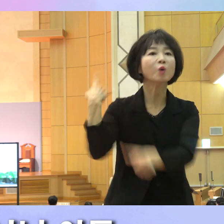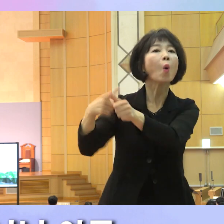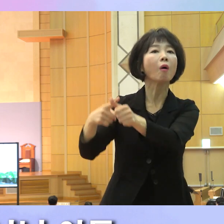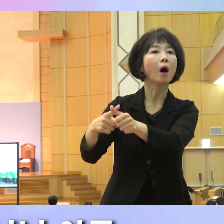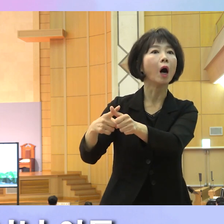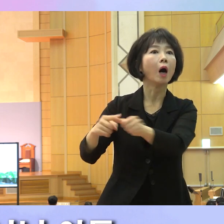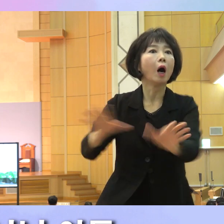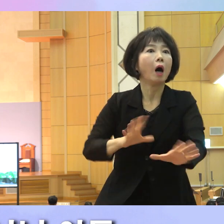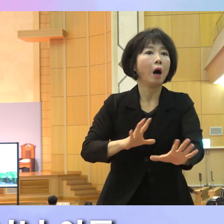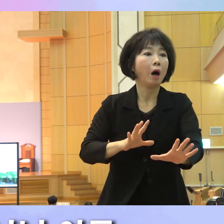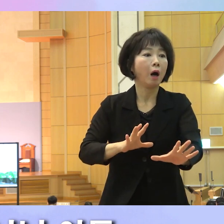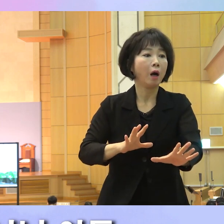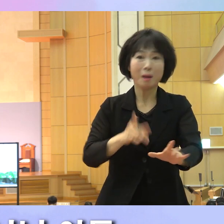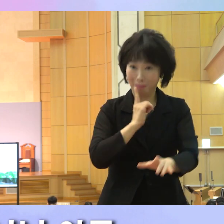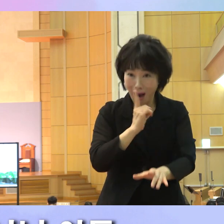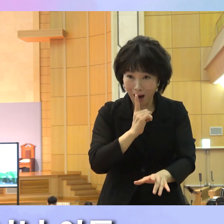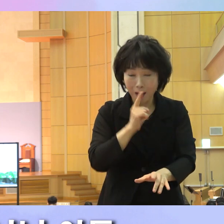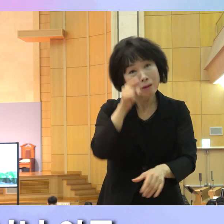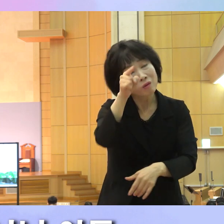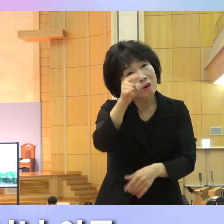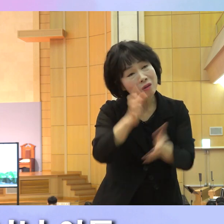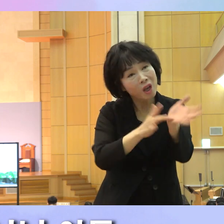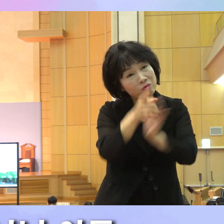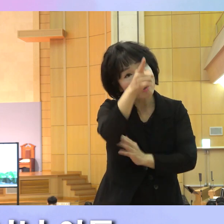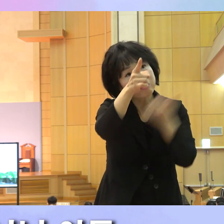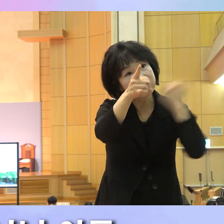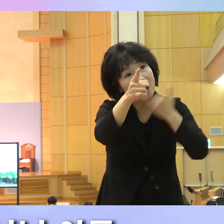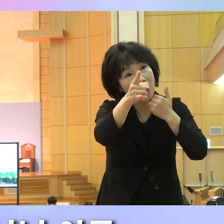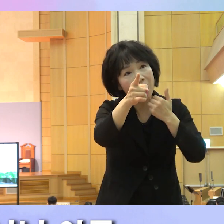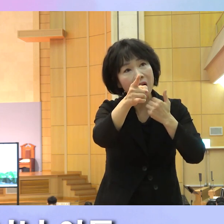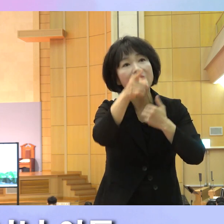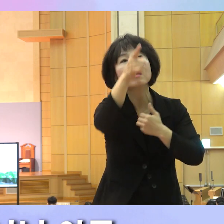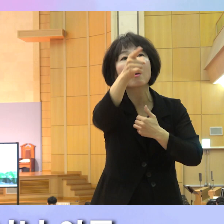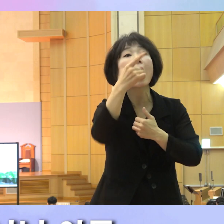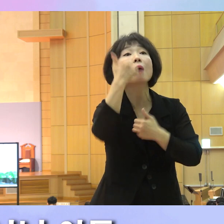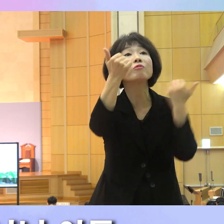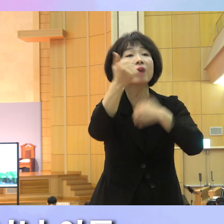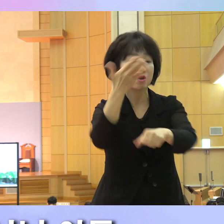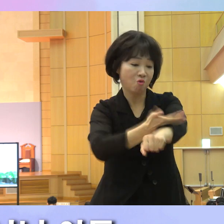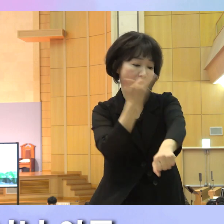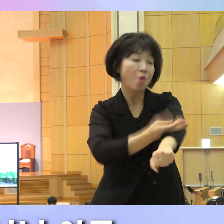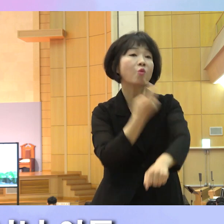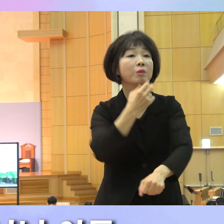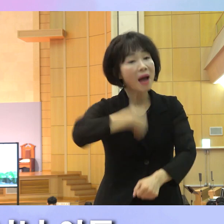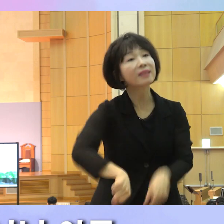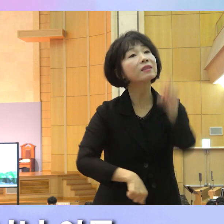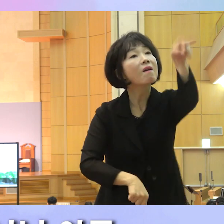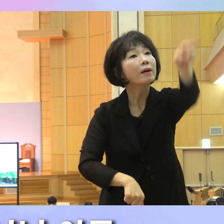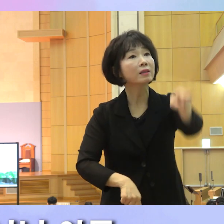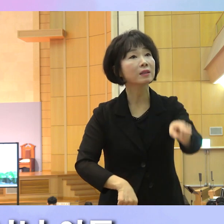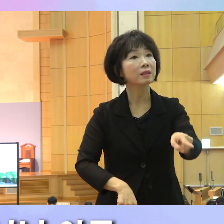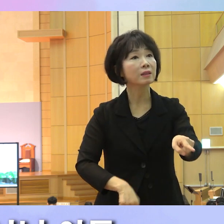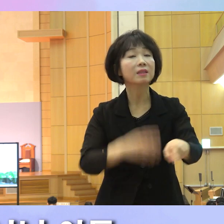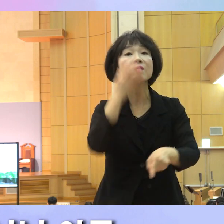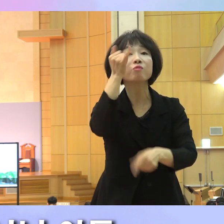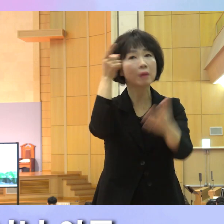읽어보겠습니다. 가로되 이는 요셉의 아들 예수가 아니냐. 그 부모를 우리가